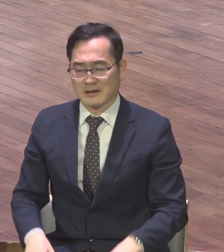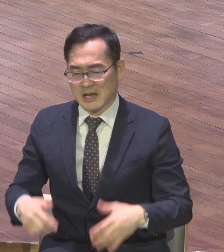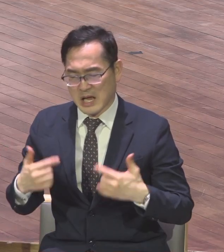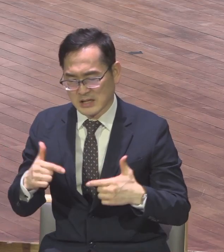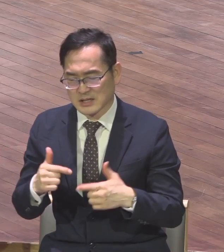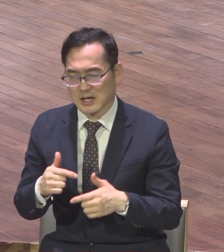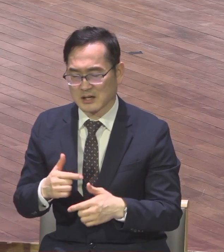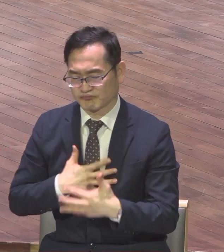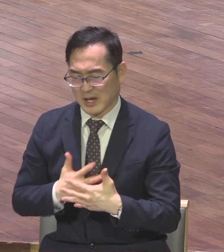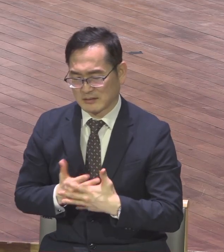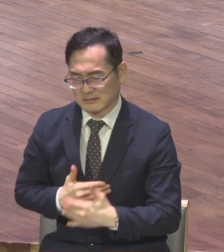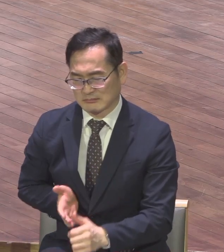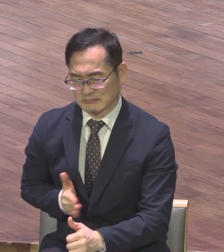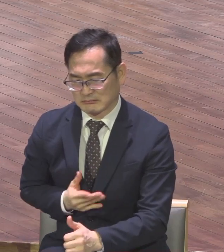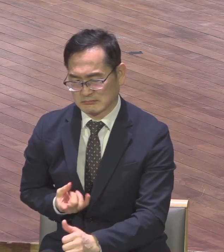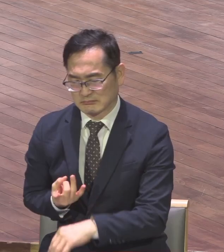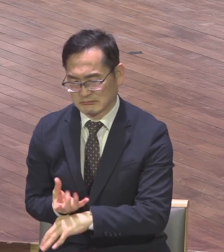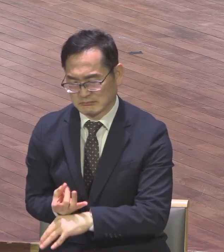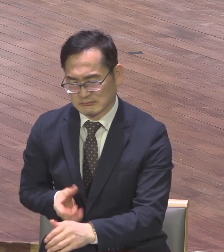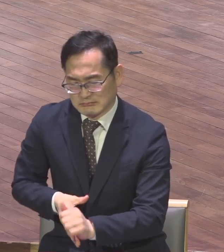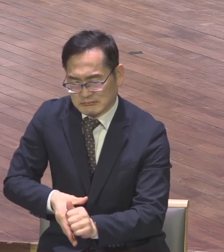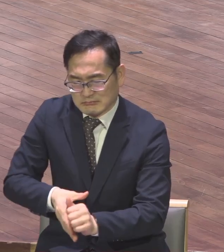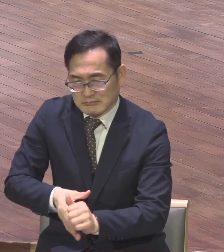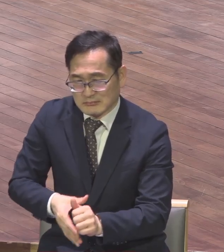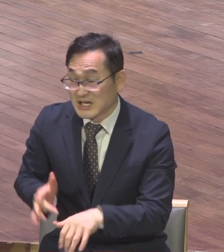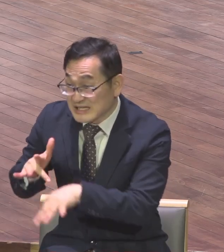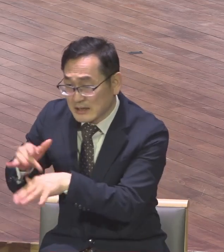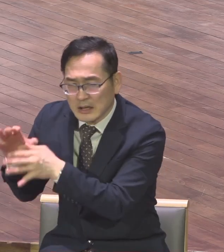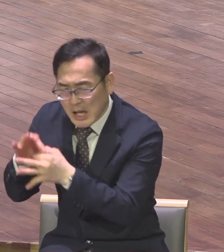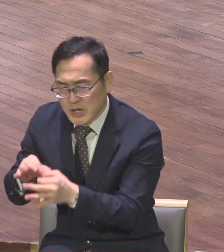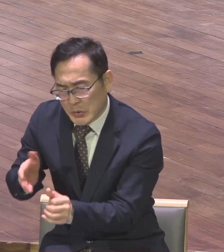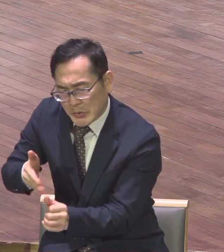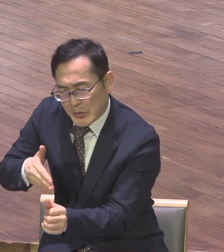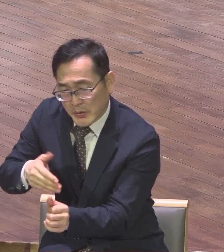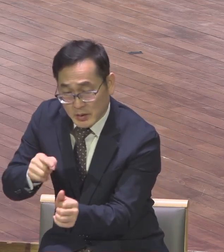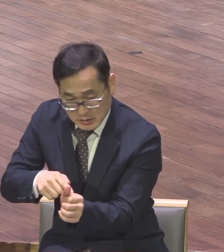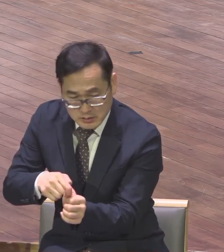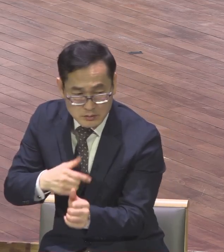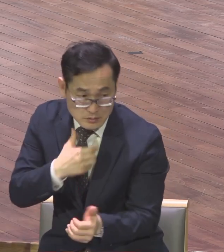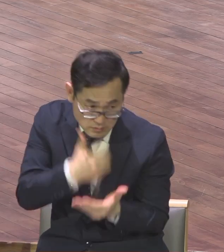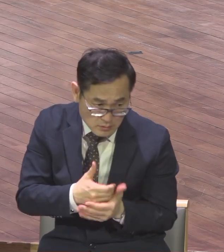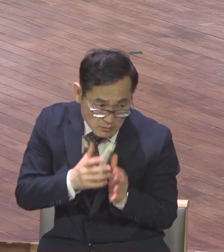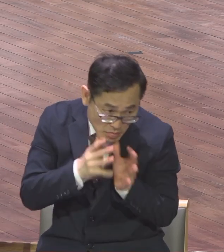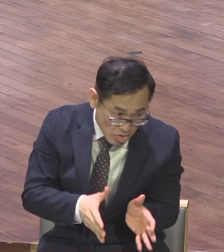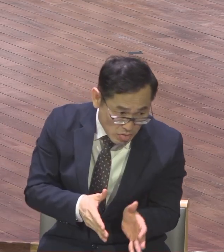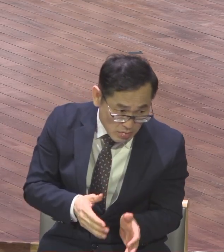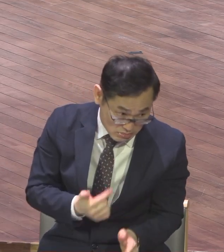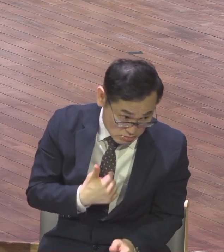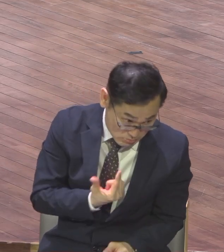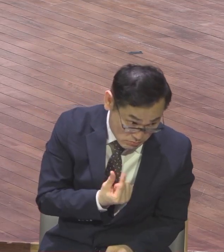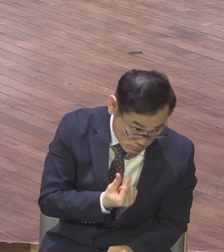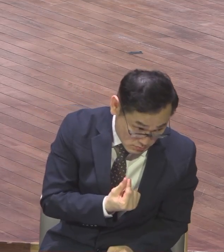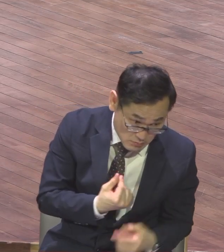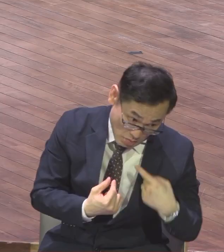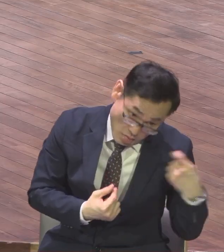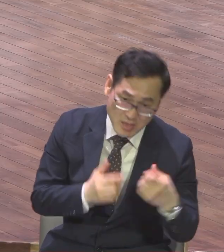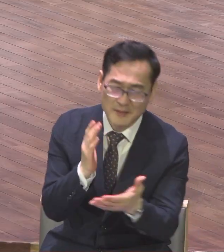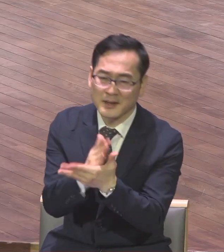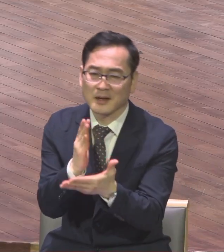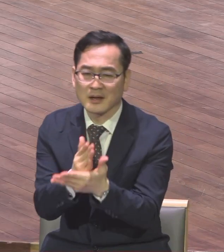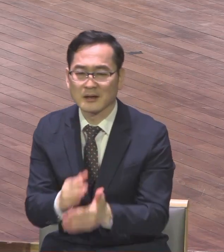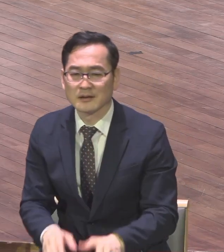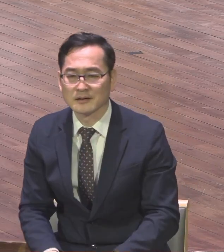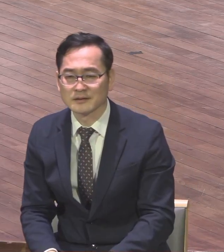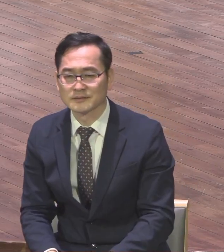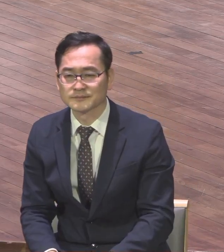불안을 조성하는 가라지를 계속 뿌립니다. 속지 마시기를 바랍니다. 부활의 산 소망을